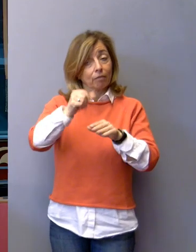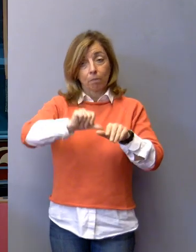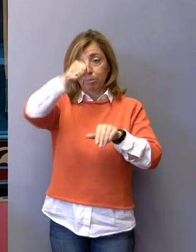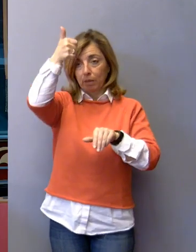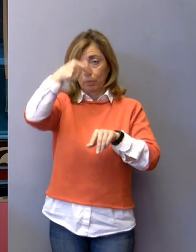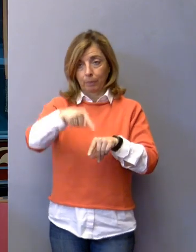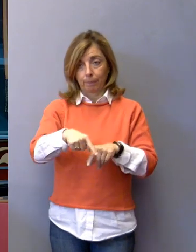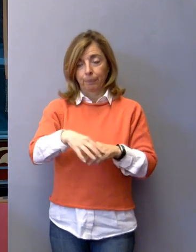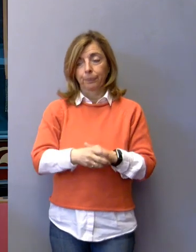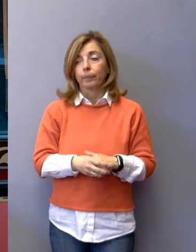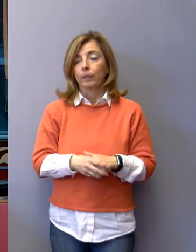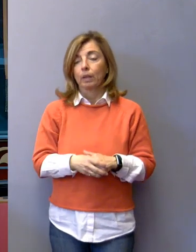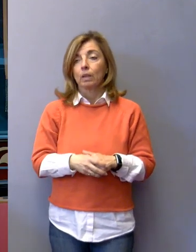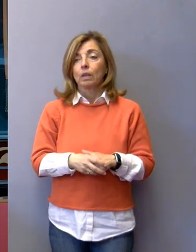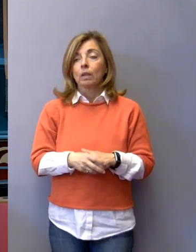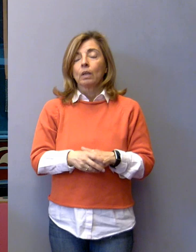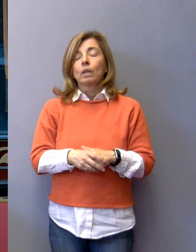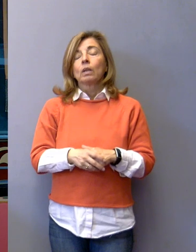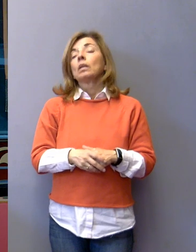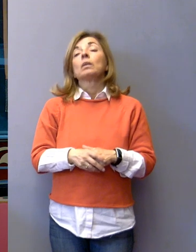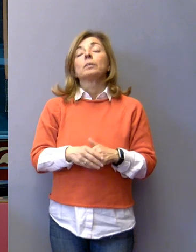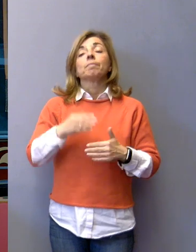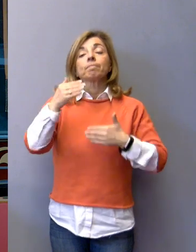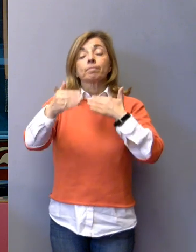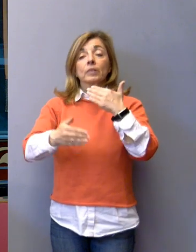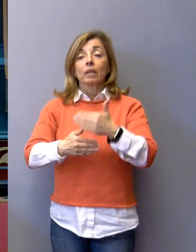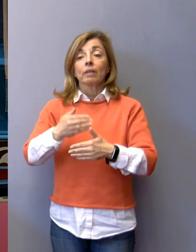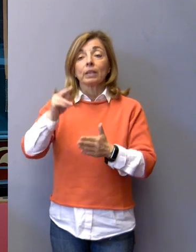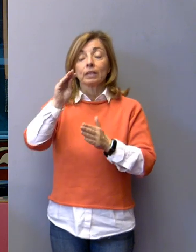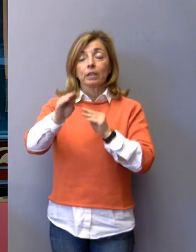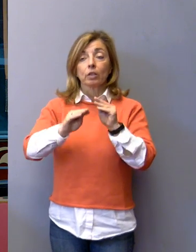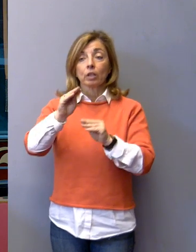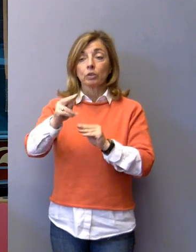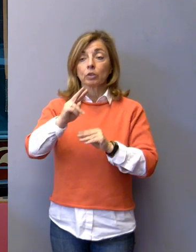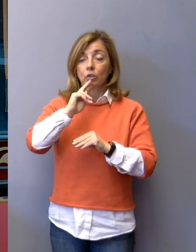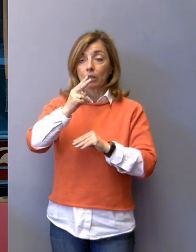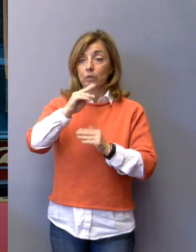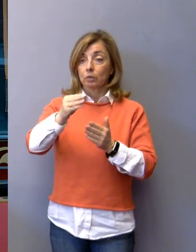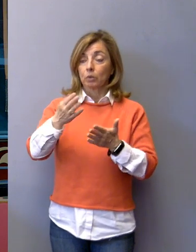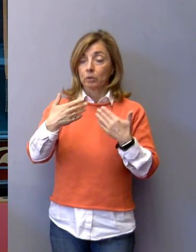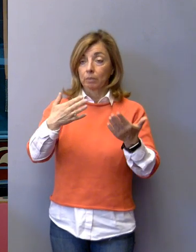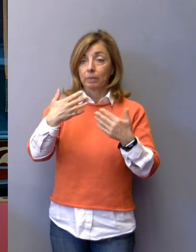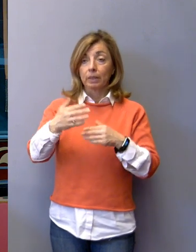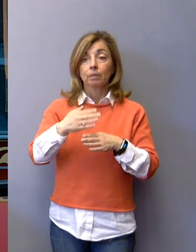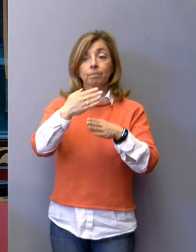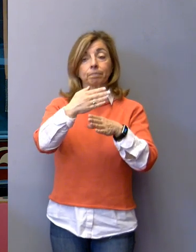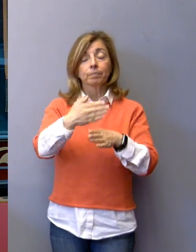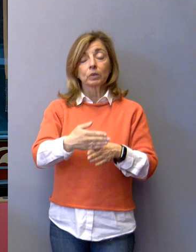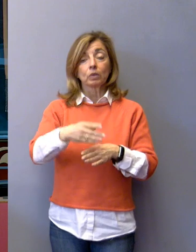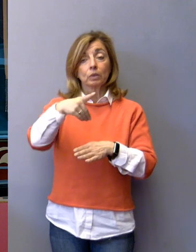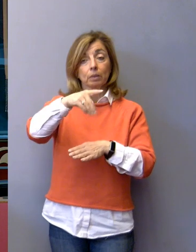proseguiamo con la prossima interrogazione risposta immediata quella presentata dal consigliere Pellerano risponderà